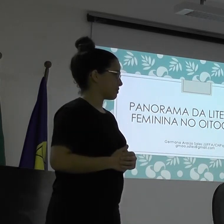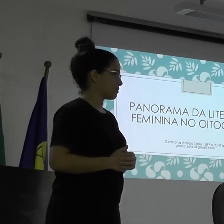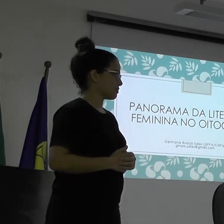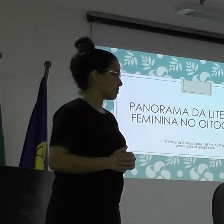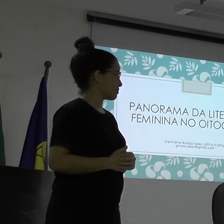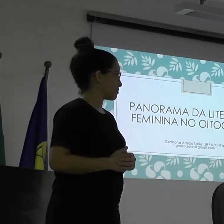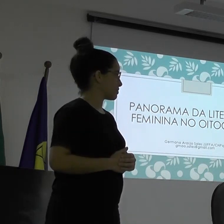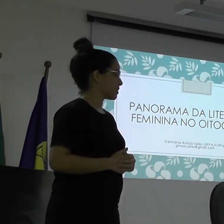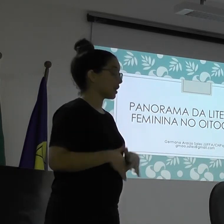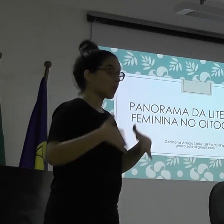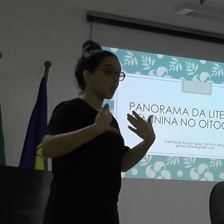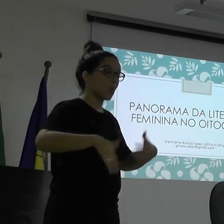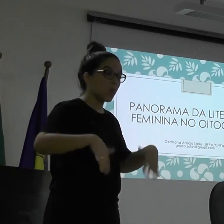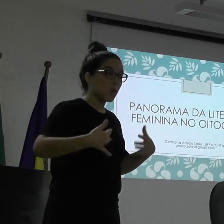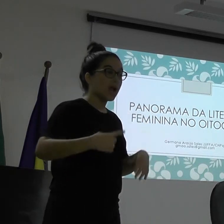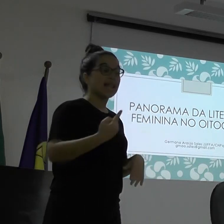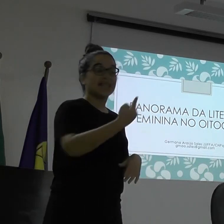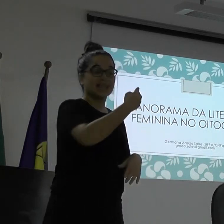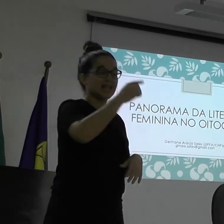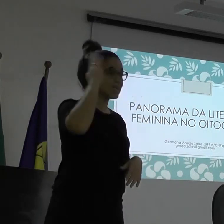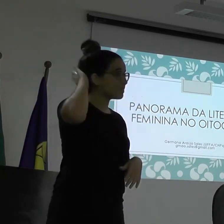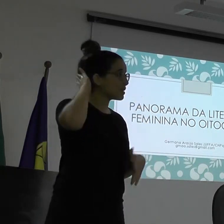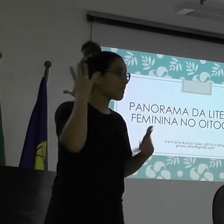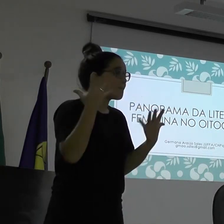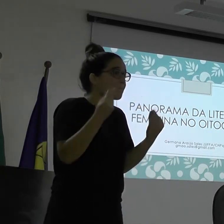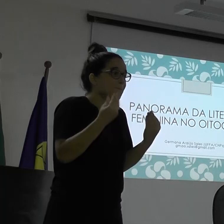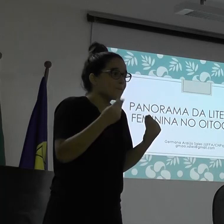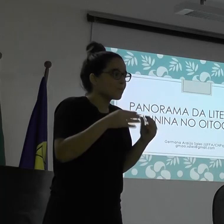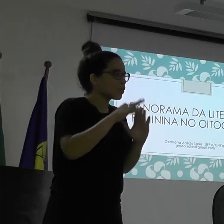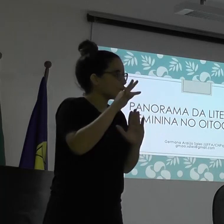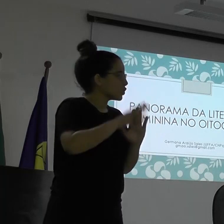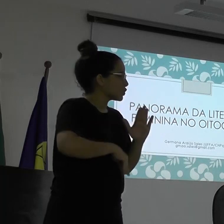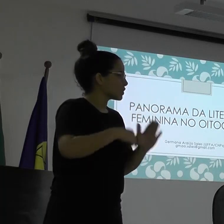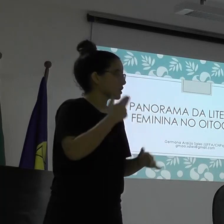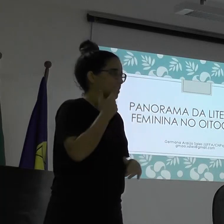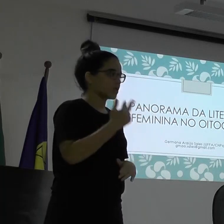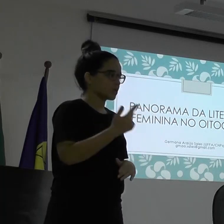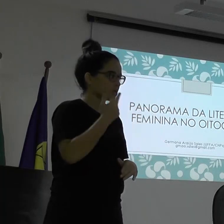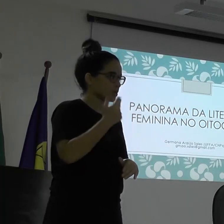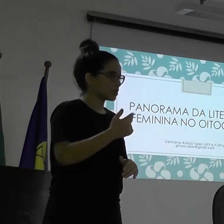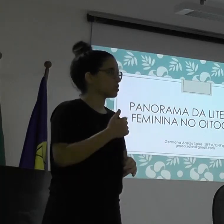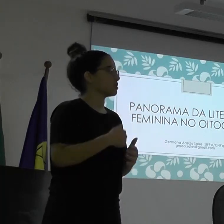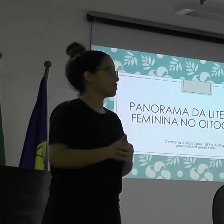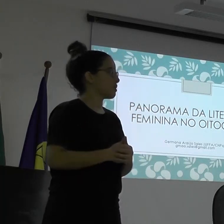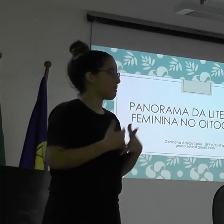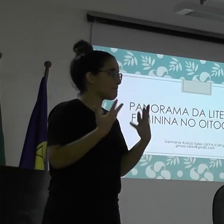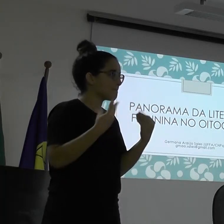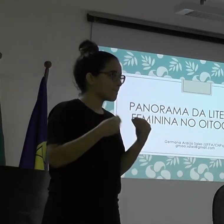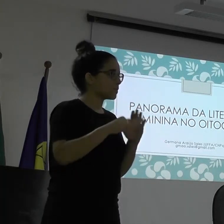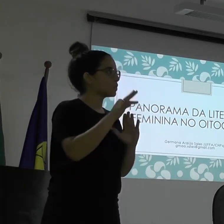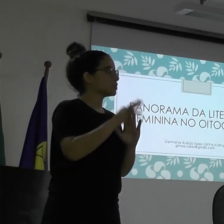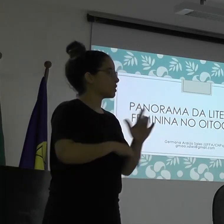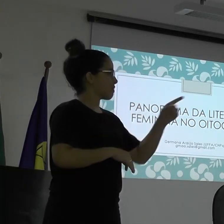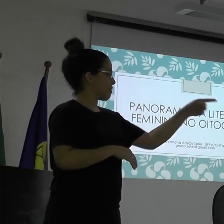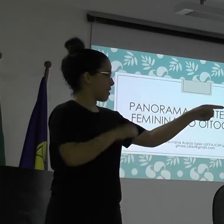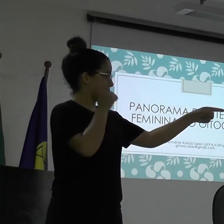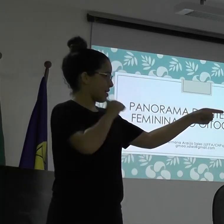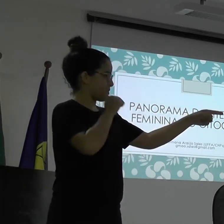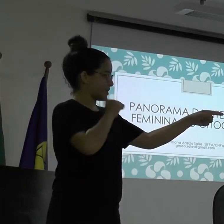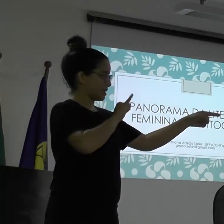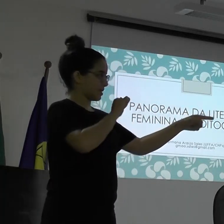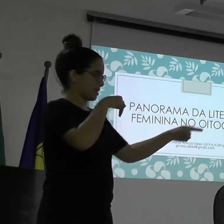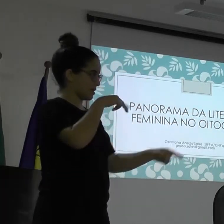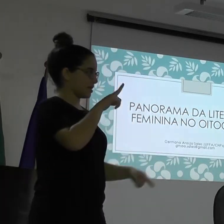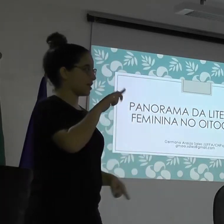Gente, porque é muito texto estrangeiro. Nos jornais. A Ingrid tem uma